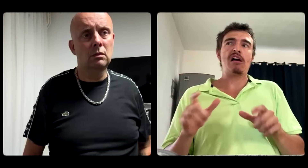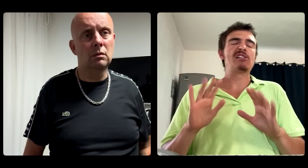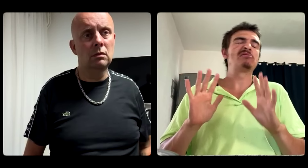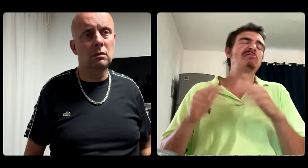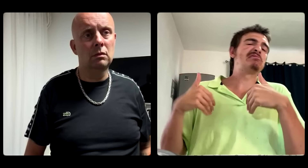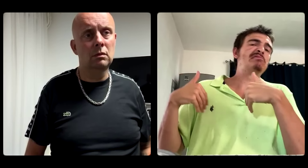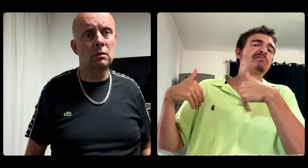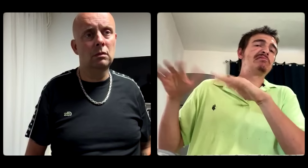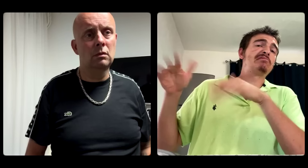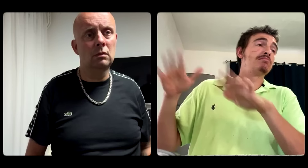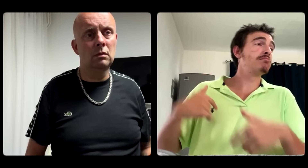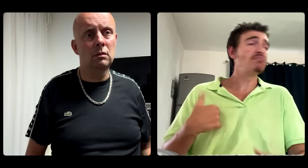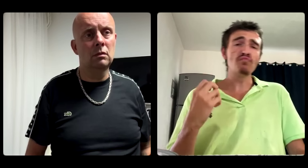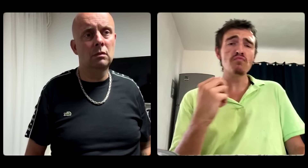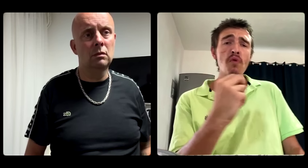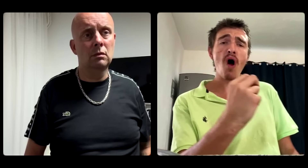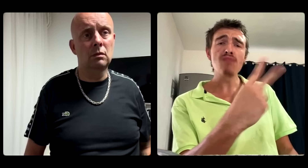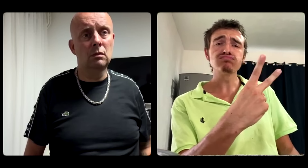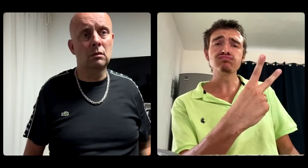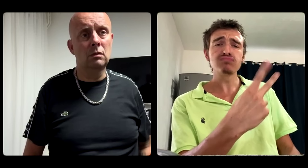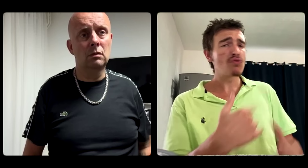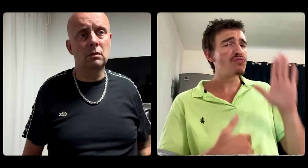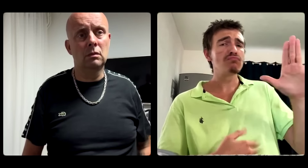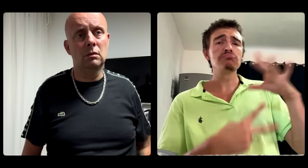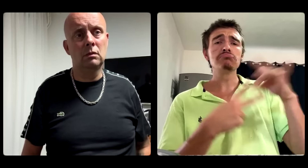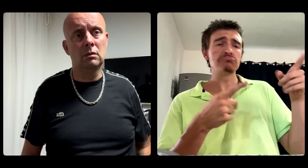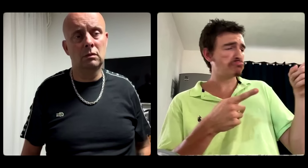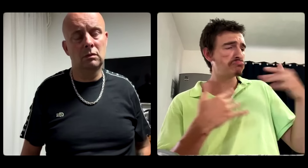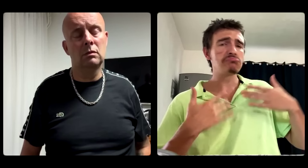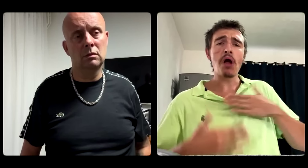Niet waar. Niet, je moet nu niet gaan liegen. Want je,